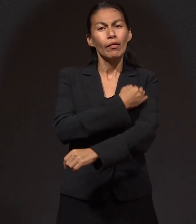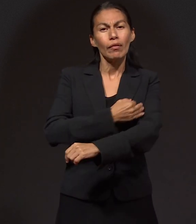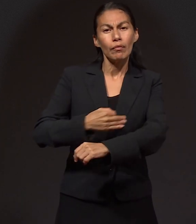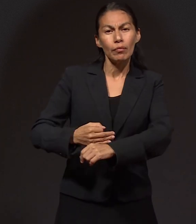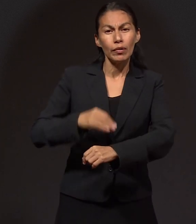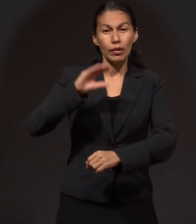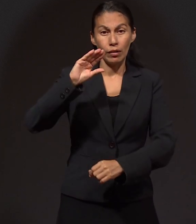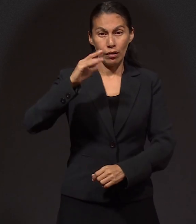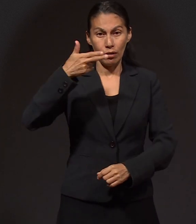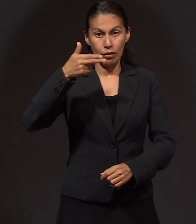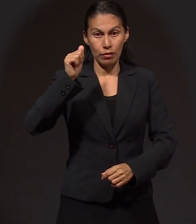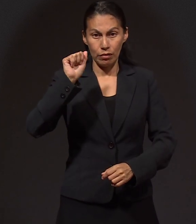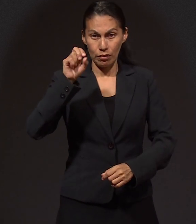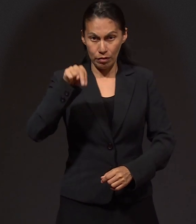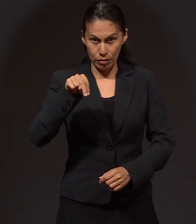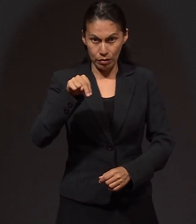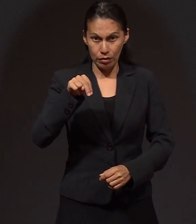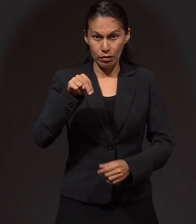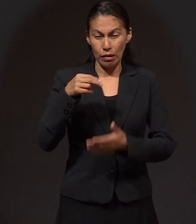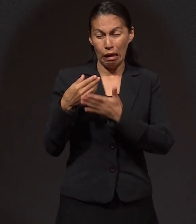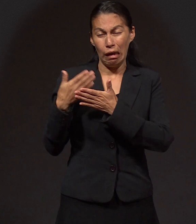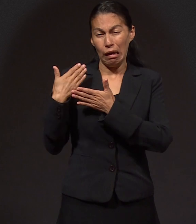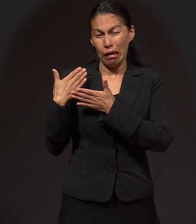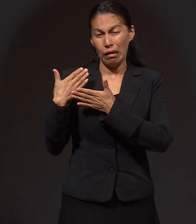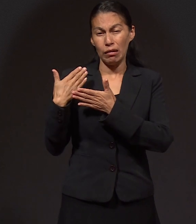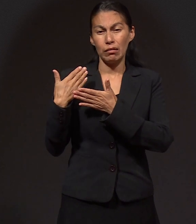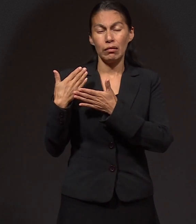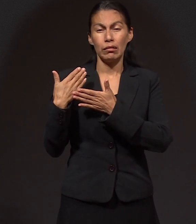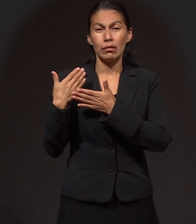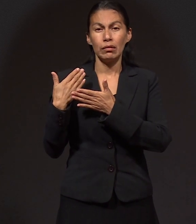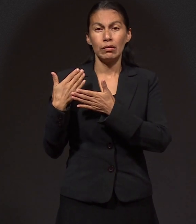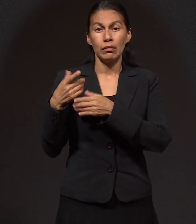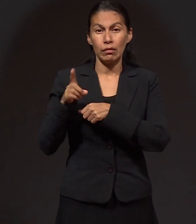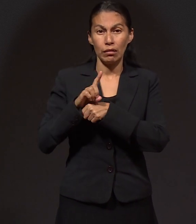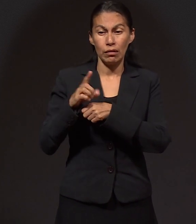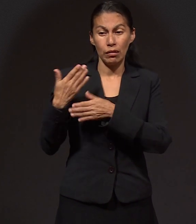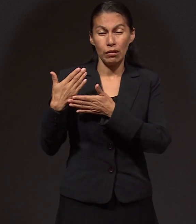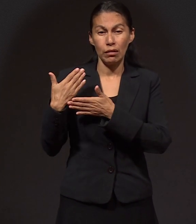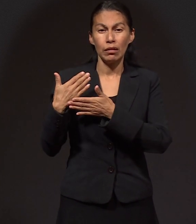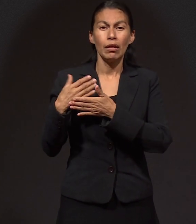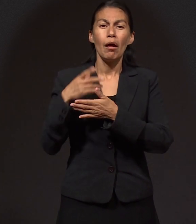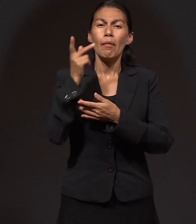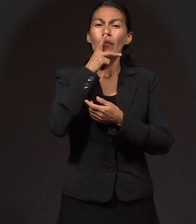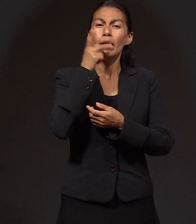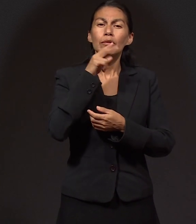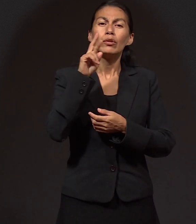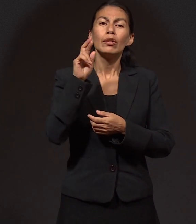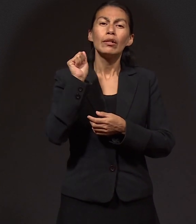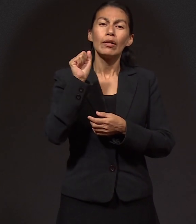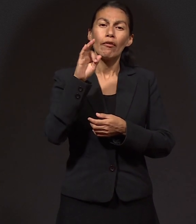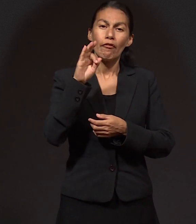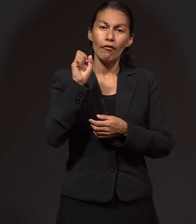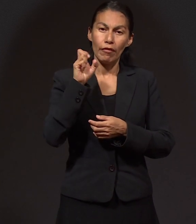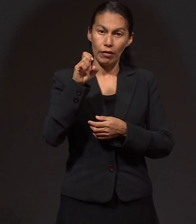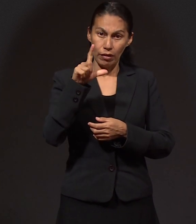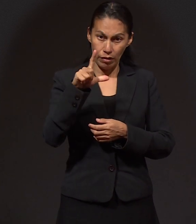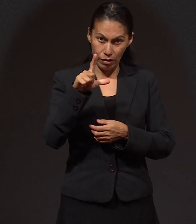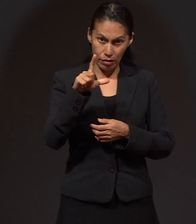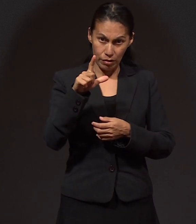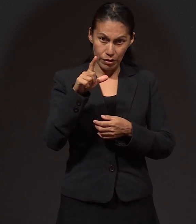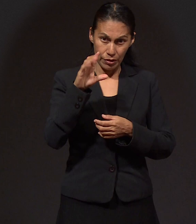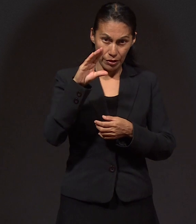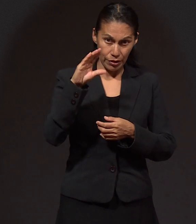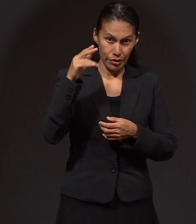familia Chan. Hace unos días descansó en el Señor el pastor Rafael Chan,